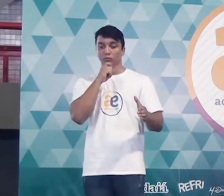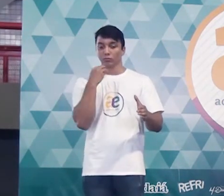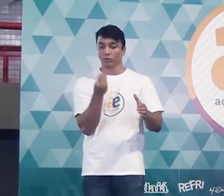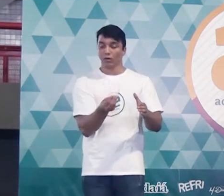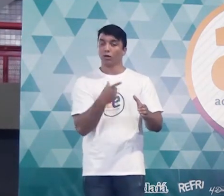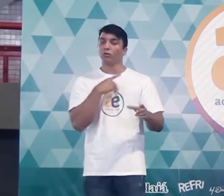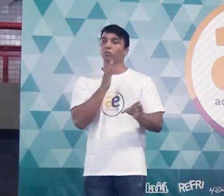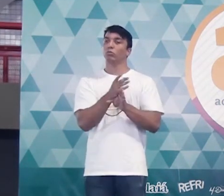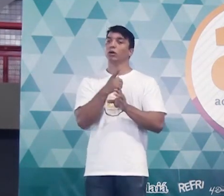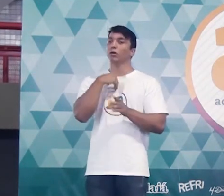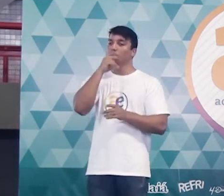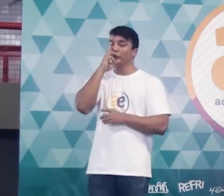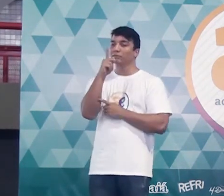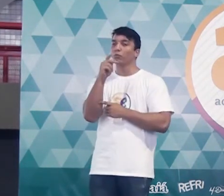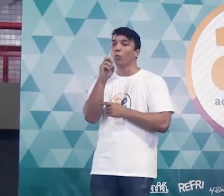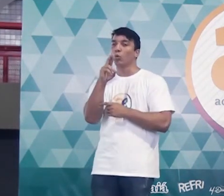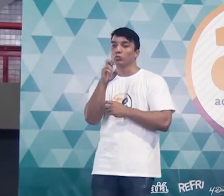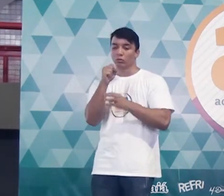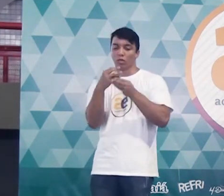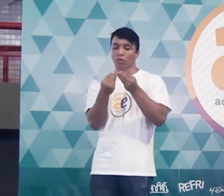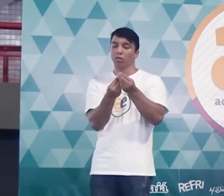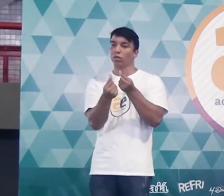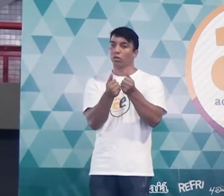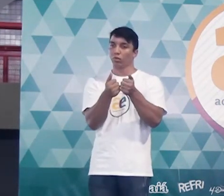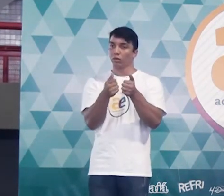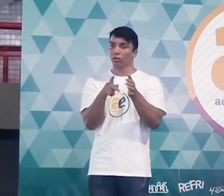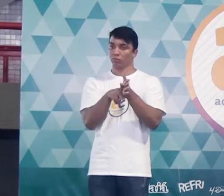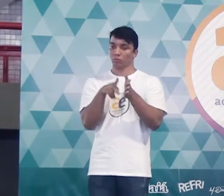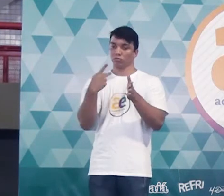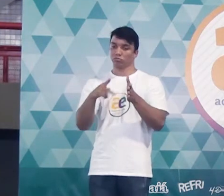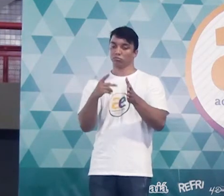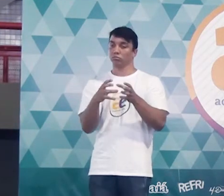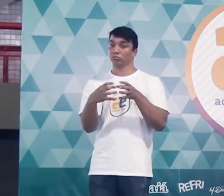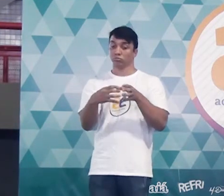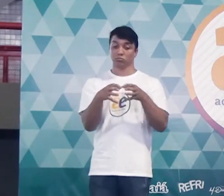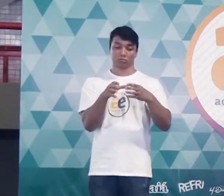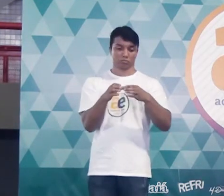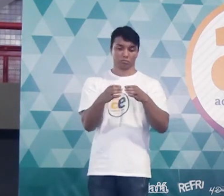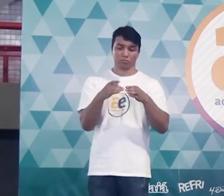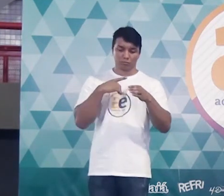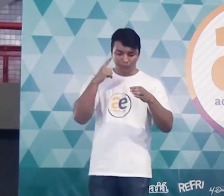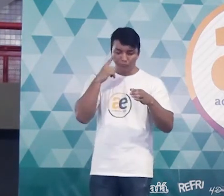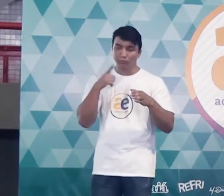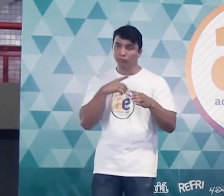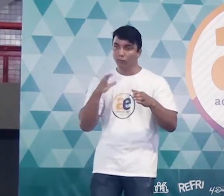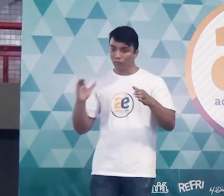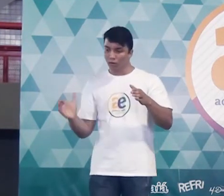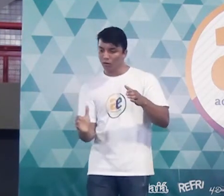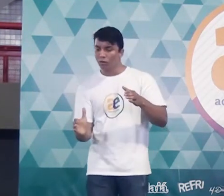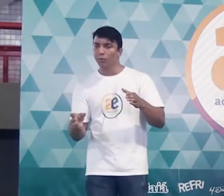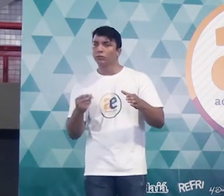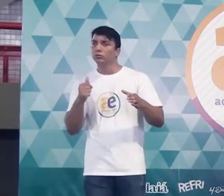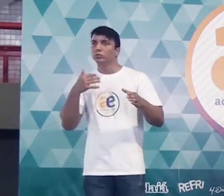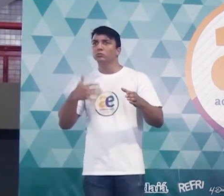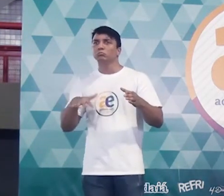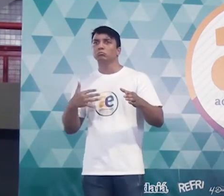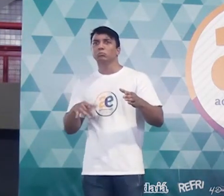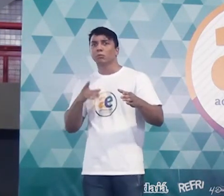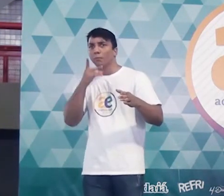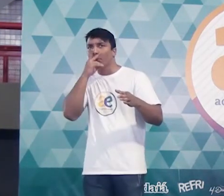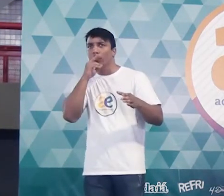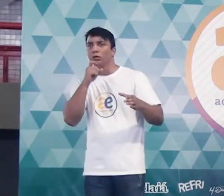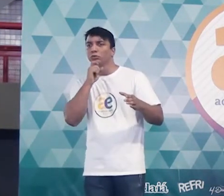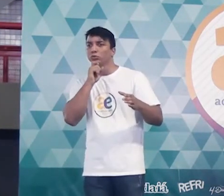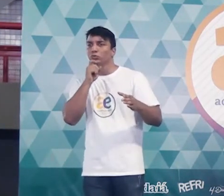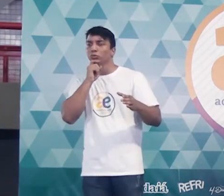o pote não é poroso? O pote é poroso. Então você pode pegar do lado do pote como se estivesse bem úmido mesmo.